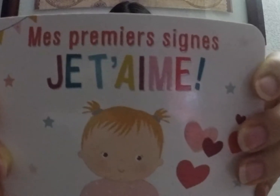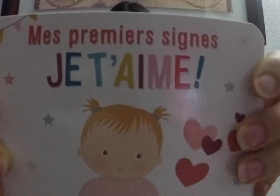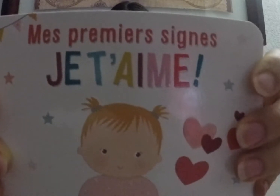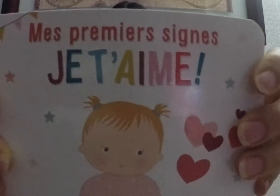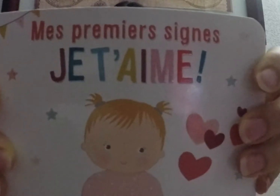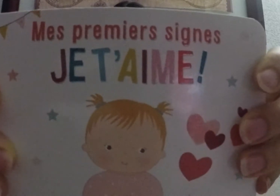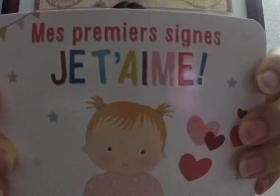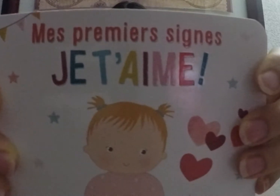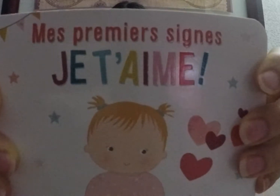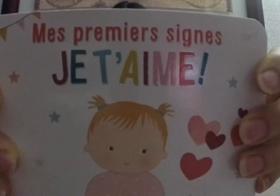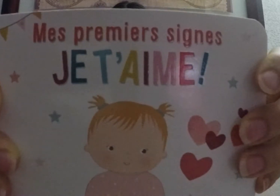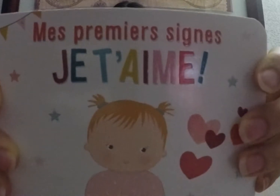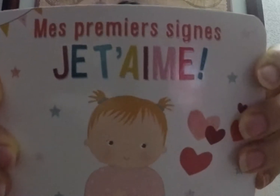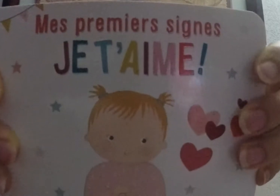de la collection